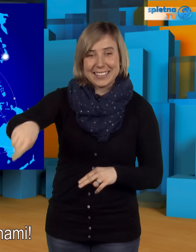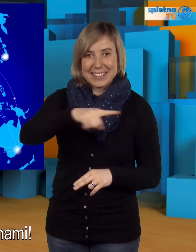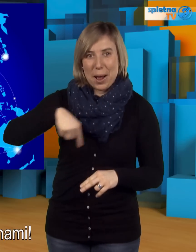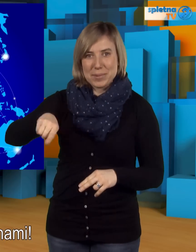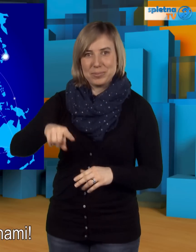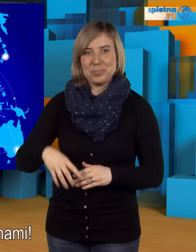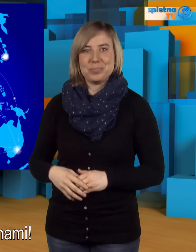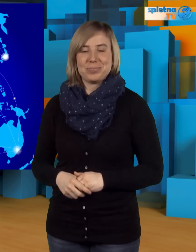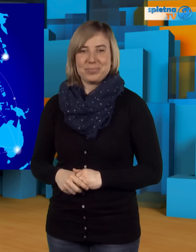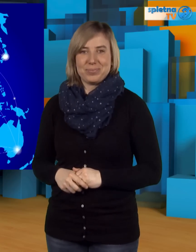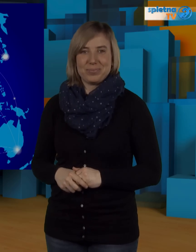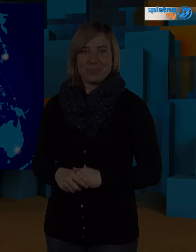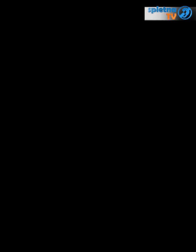Ostanite z nami.